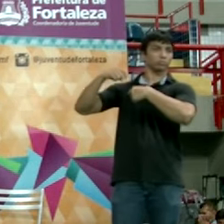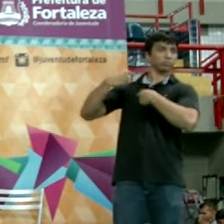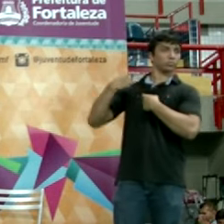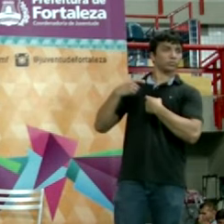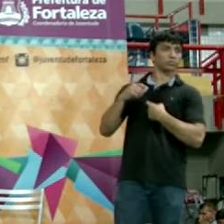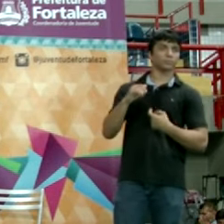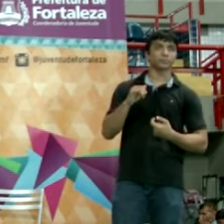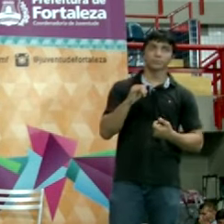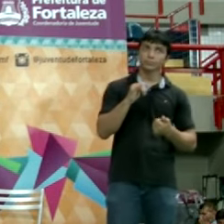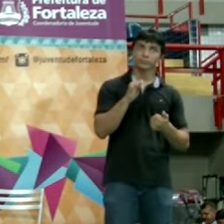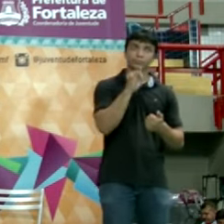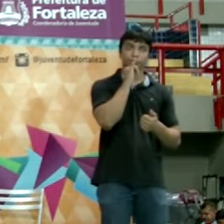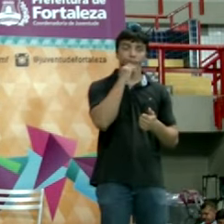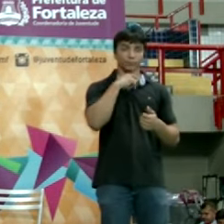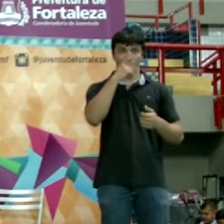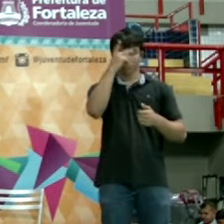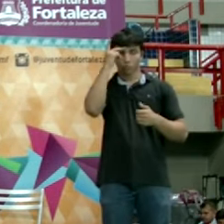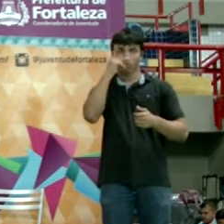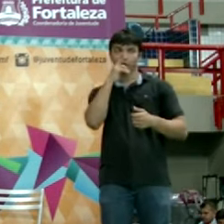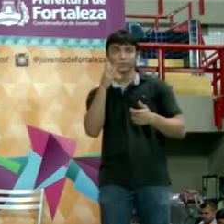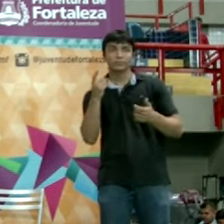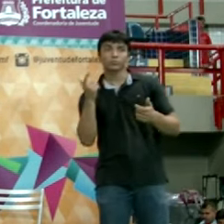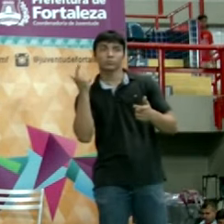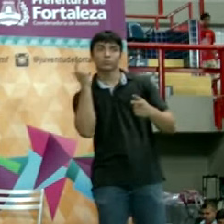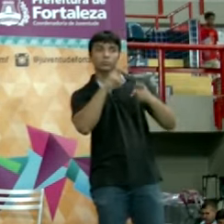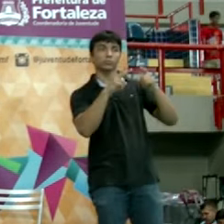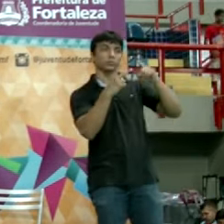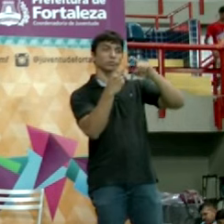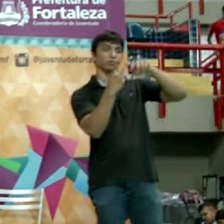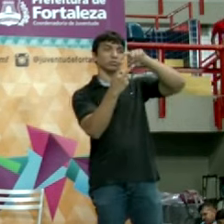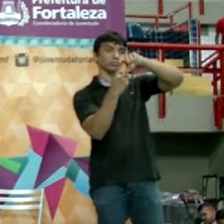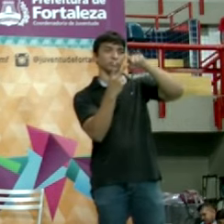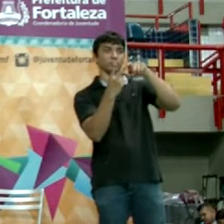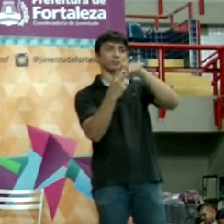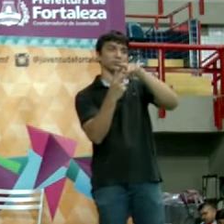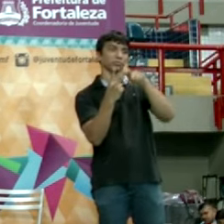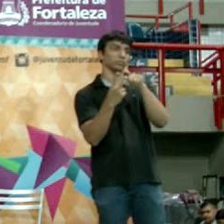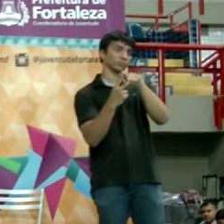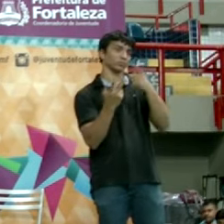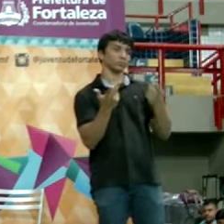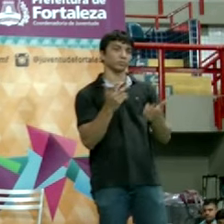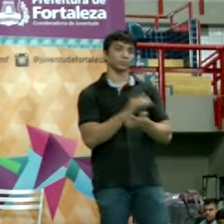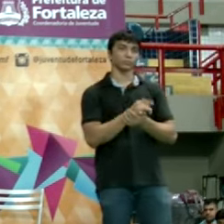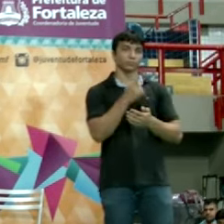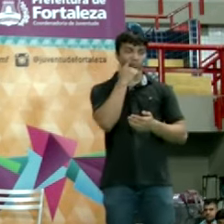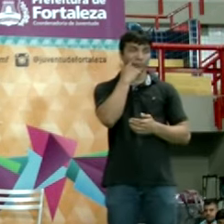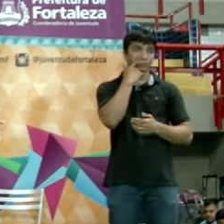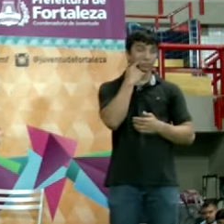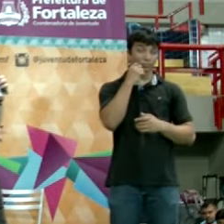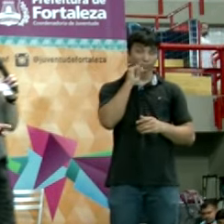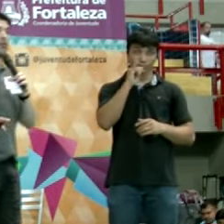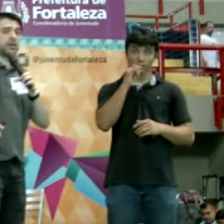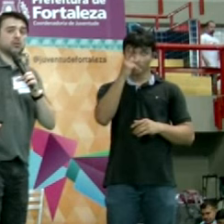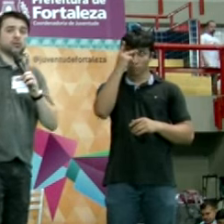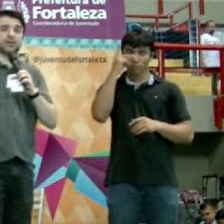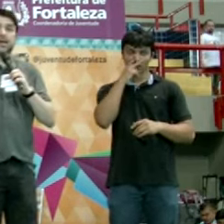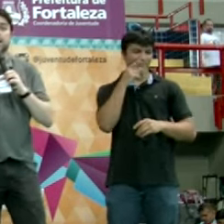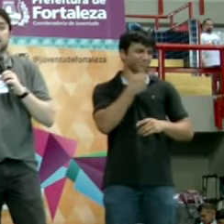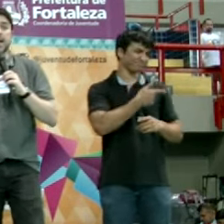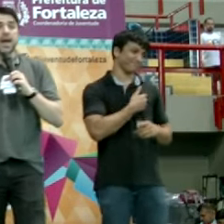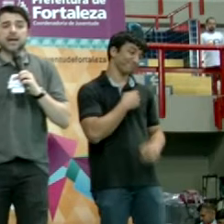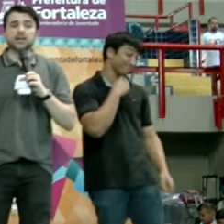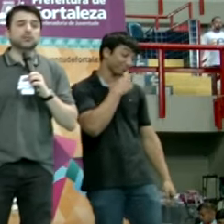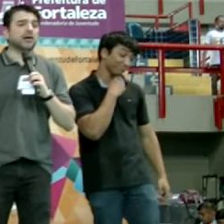nas colocações de pessoas que tentam colocar você para baixo. E pode ter a certeza, quando uma pessoa diz que você